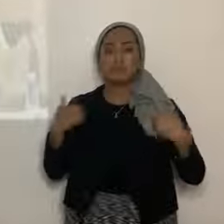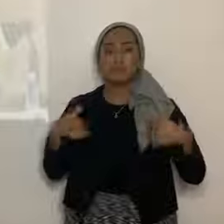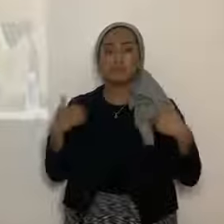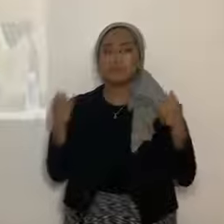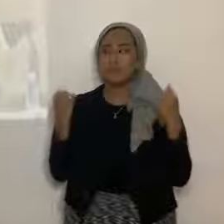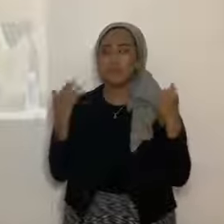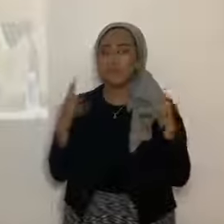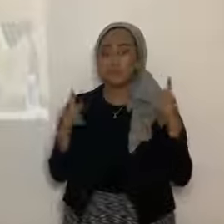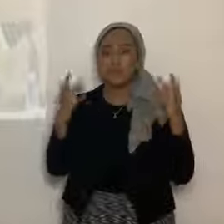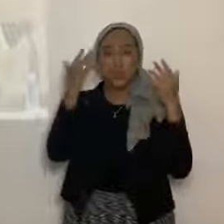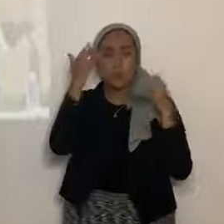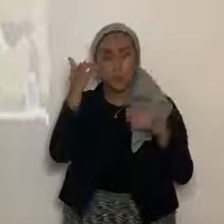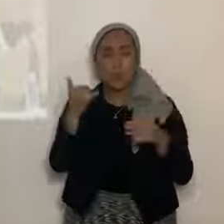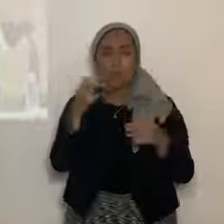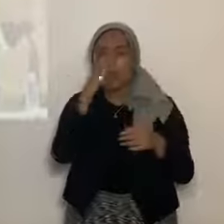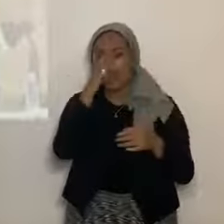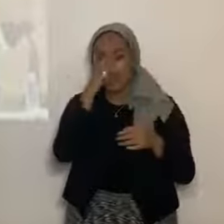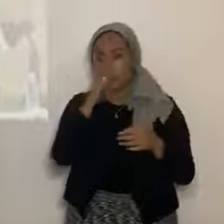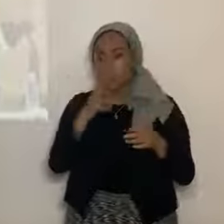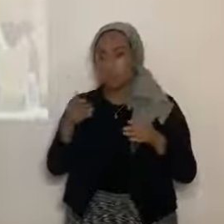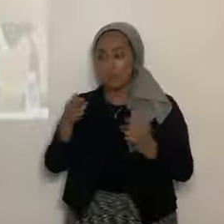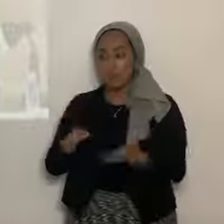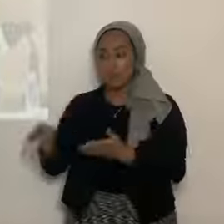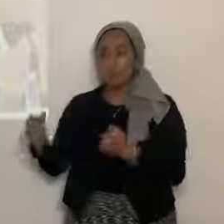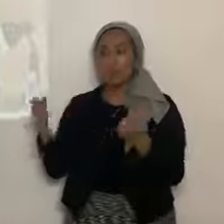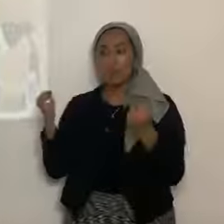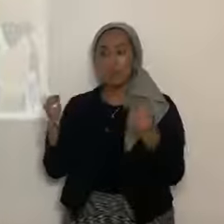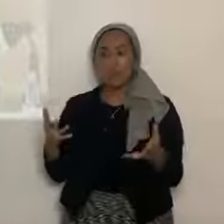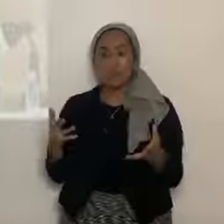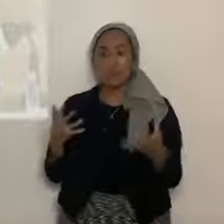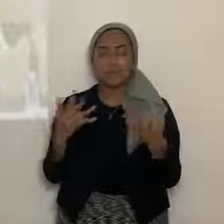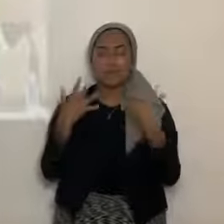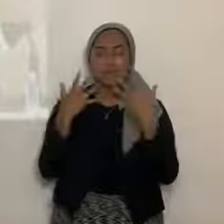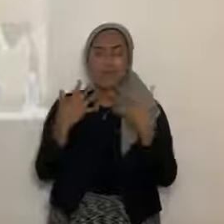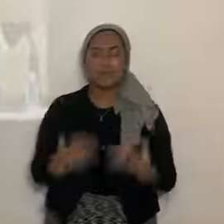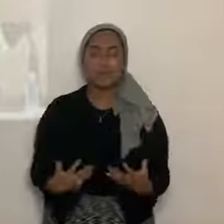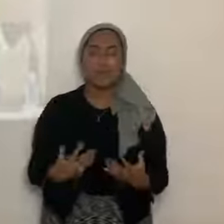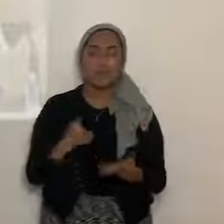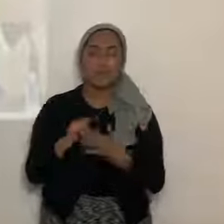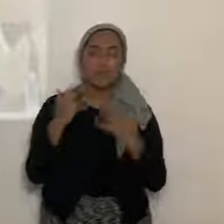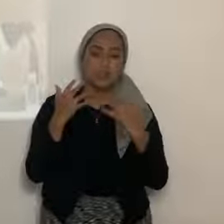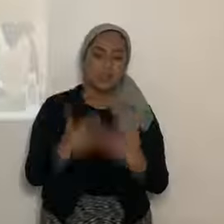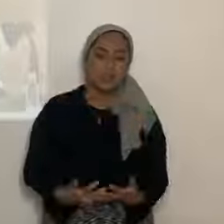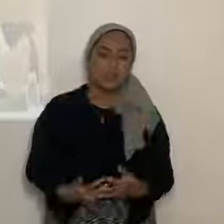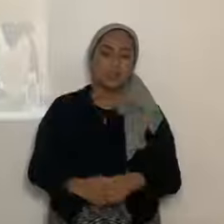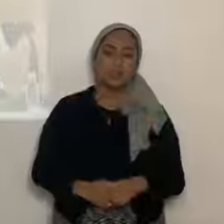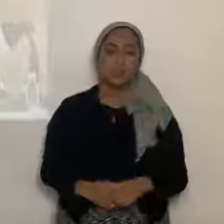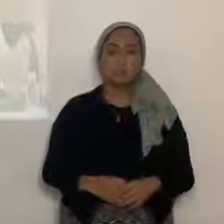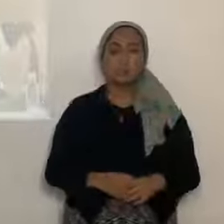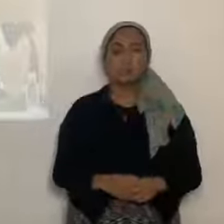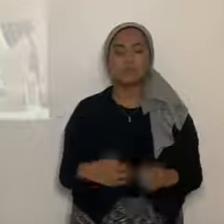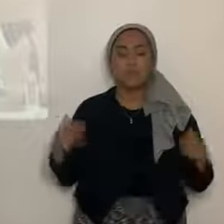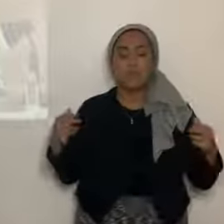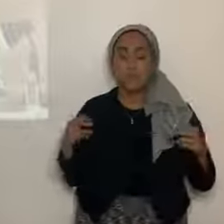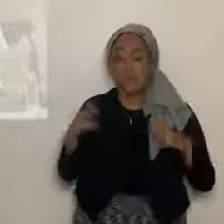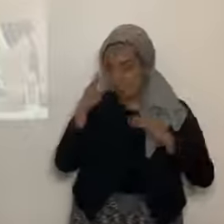eso tantos niños mueren. Es una tristeza eso. Miren cómo dice, el temor de Yahweh aumentará los